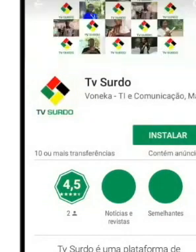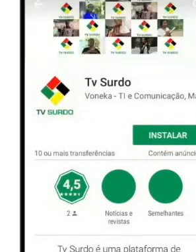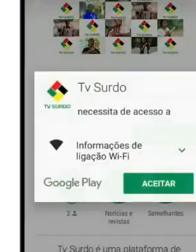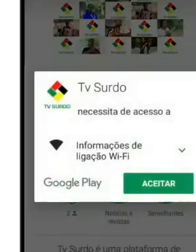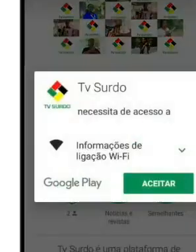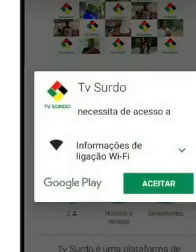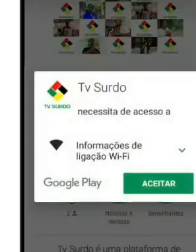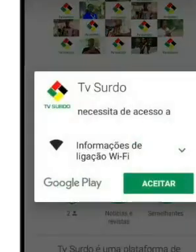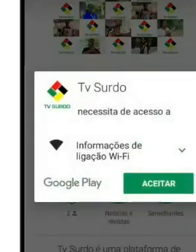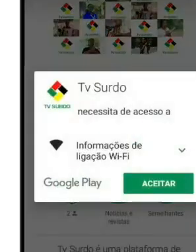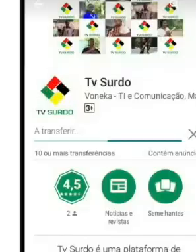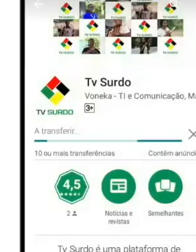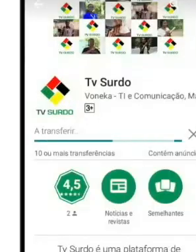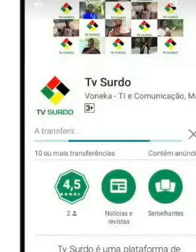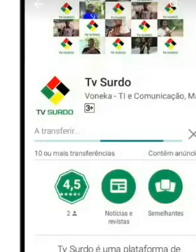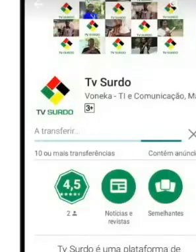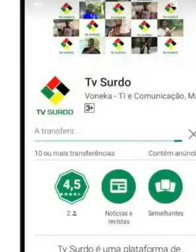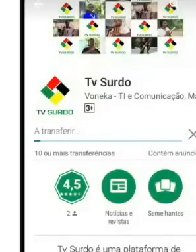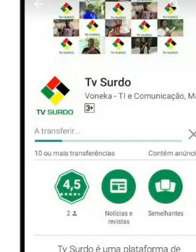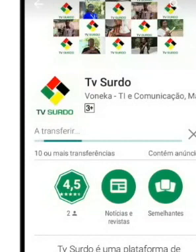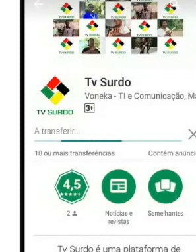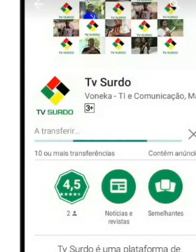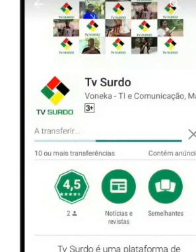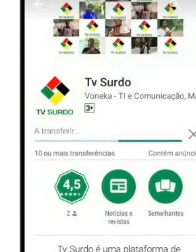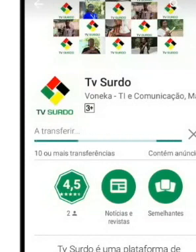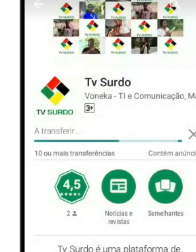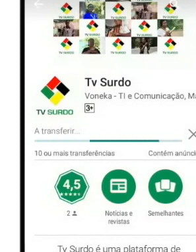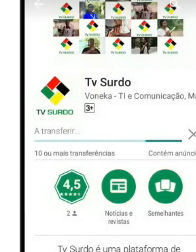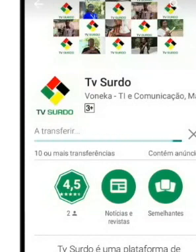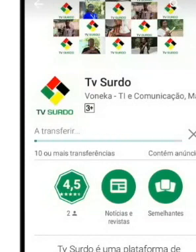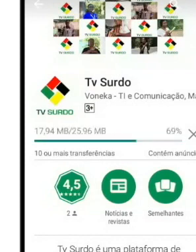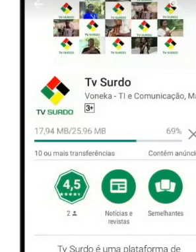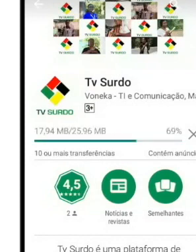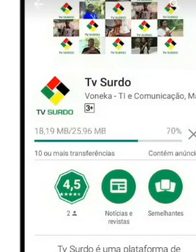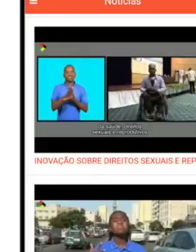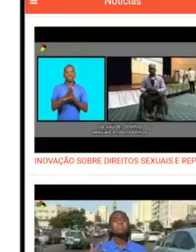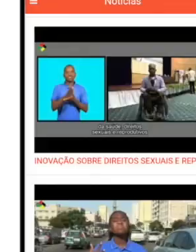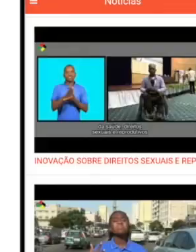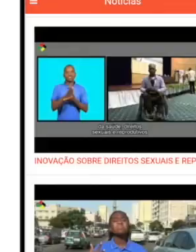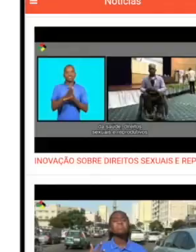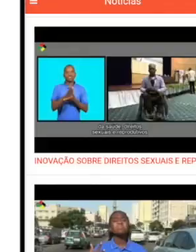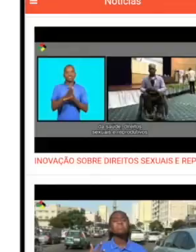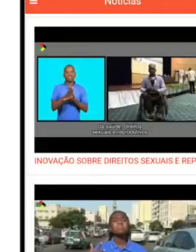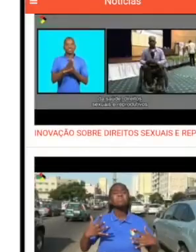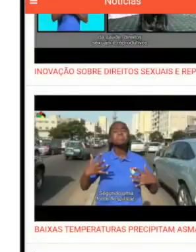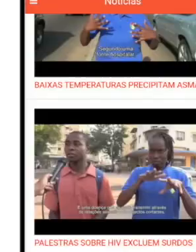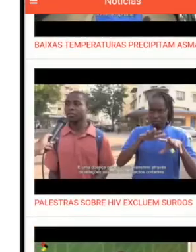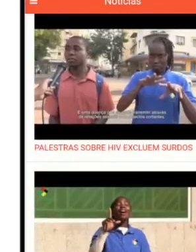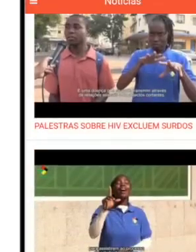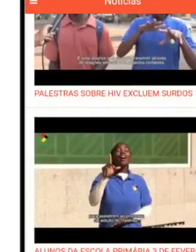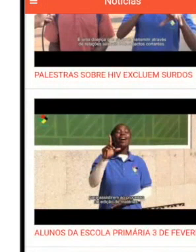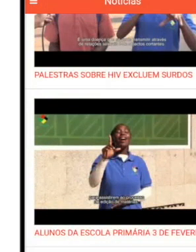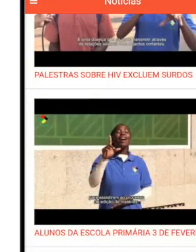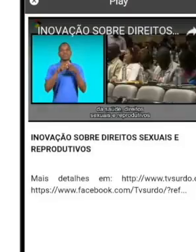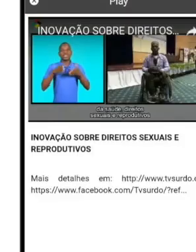Clique no ícone com o emblema da TV Surdo e, de seguida, instale. E já está.